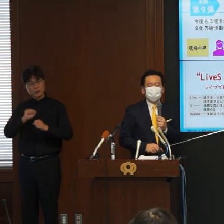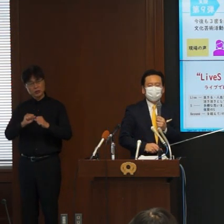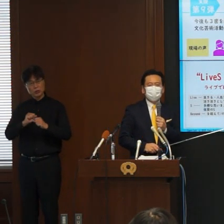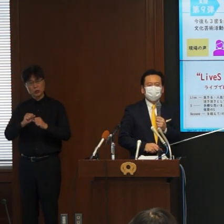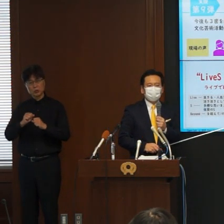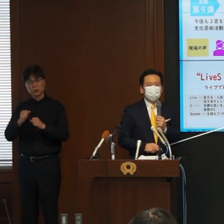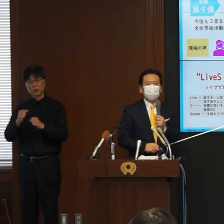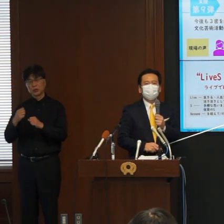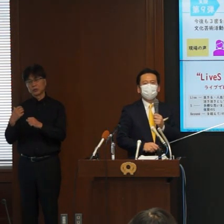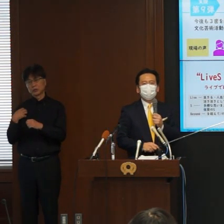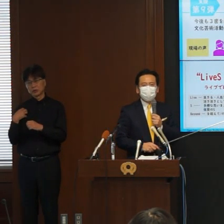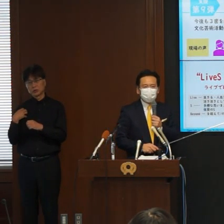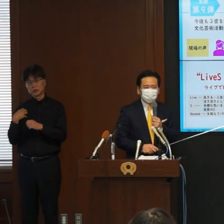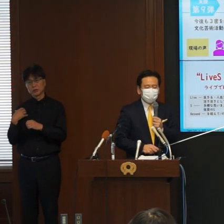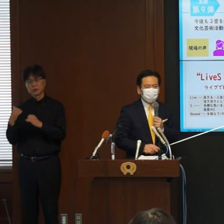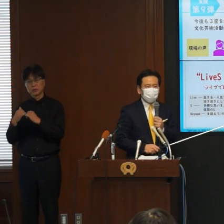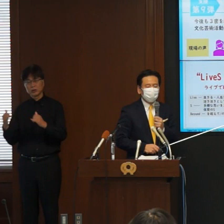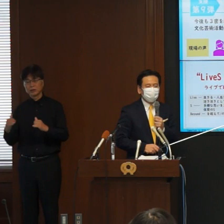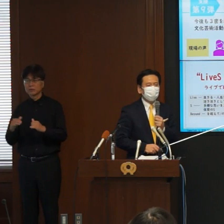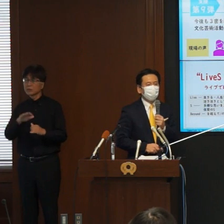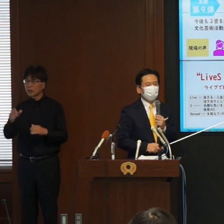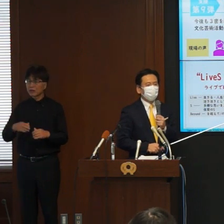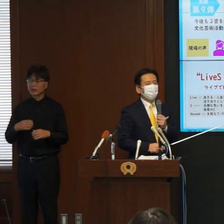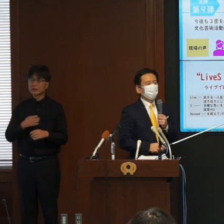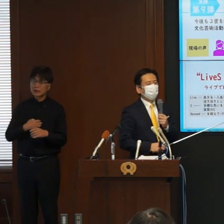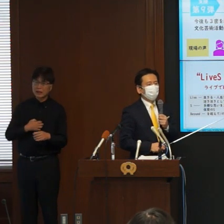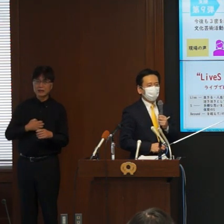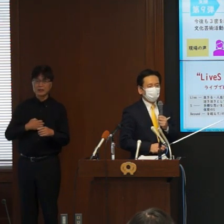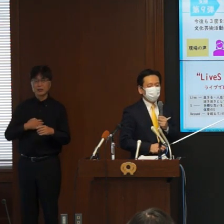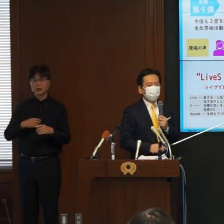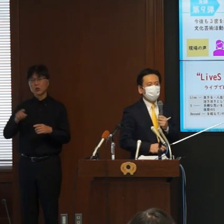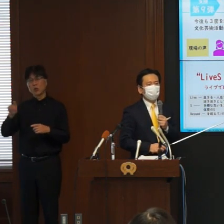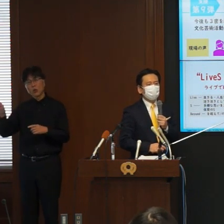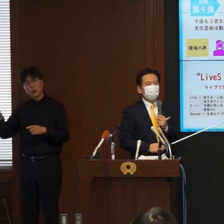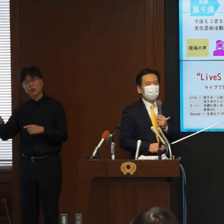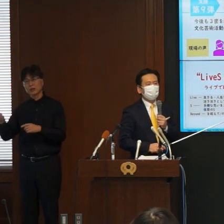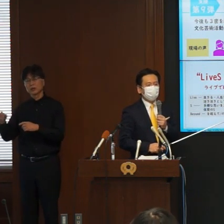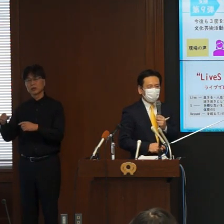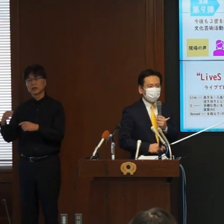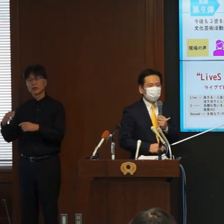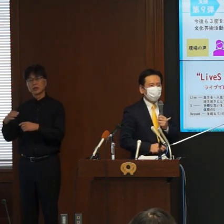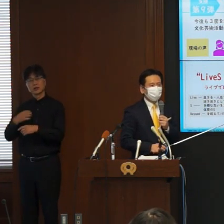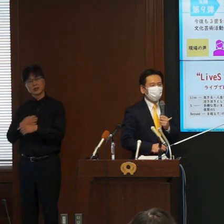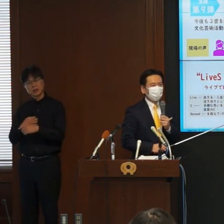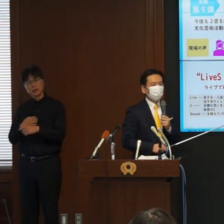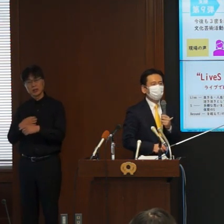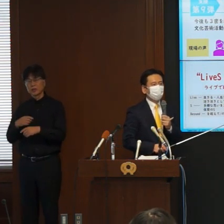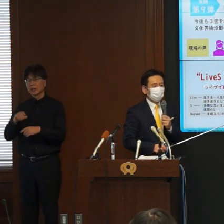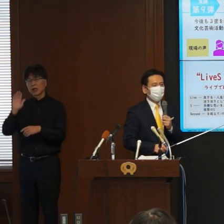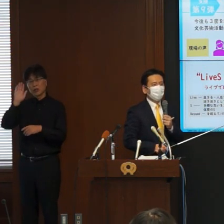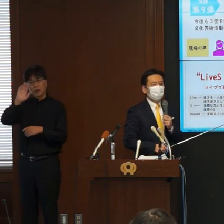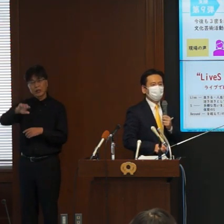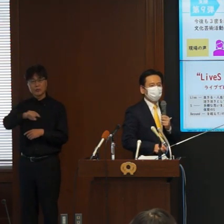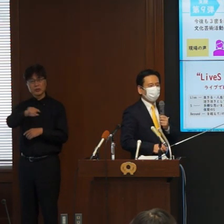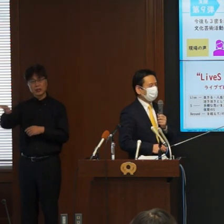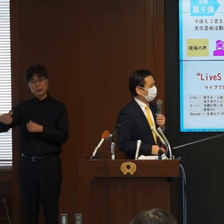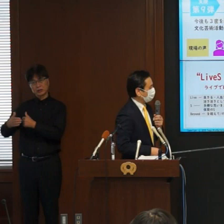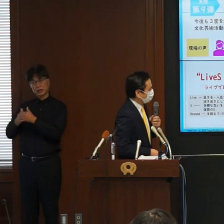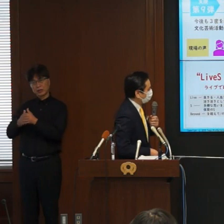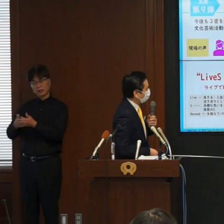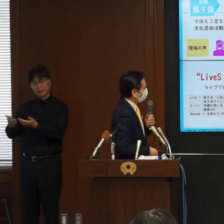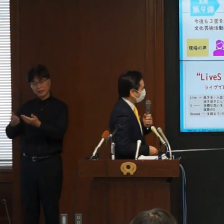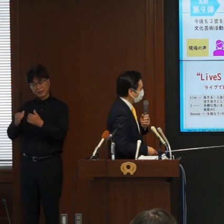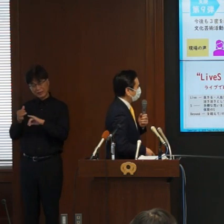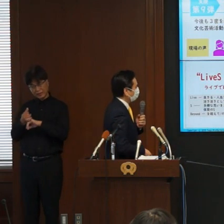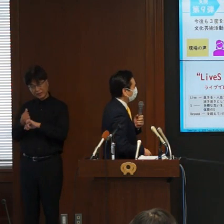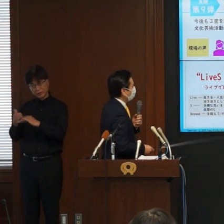っている方々、非常に皆さん方もつらいでしょうけれども、これから皆さんの力が必ず必要となりますので、一緒になって頑